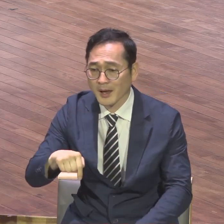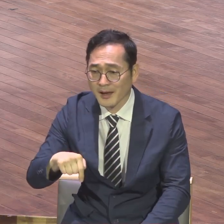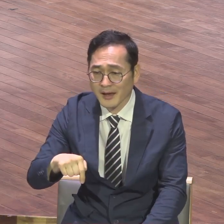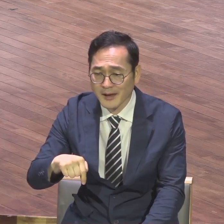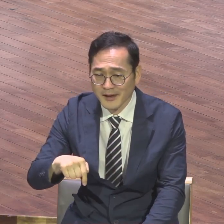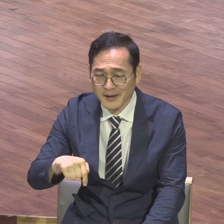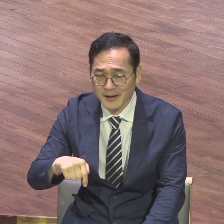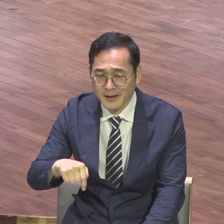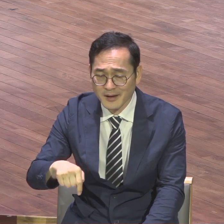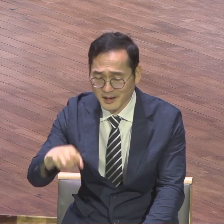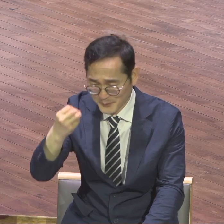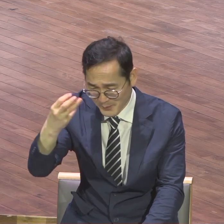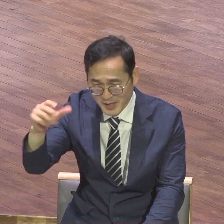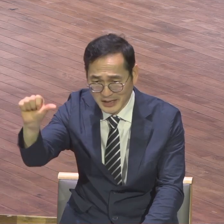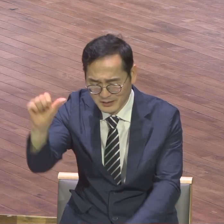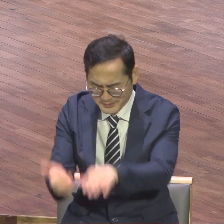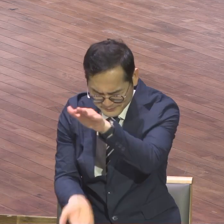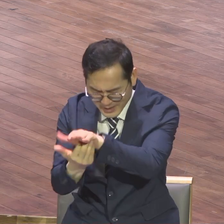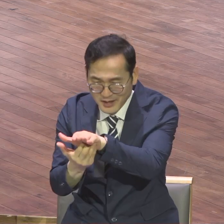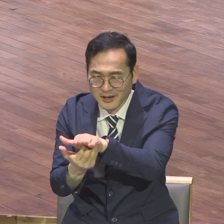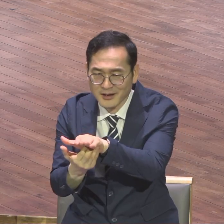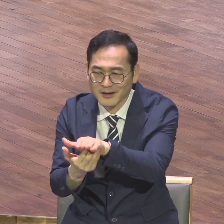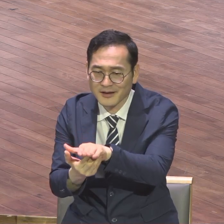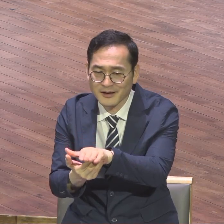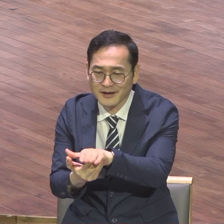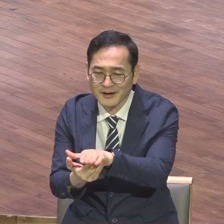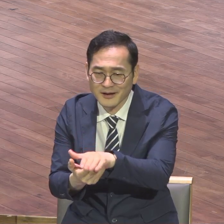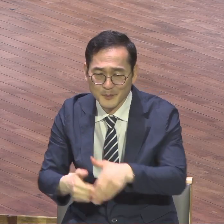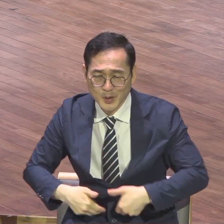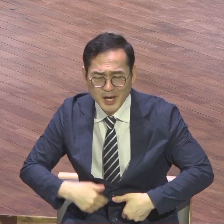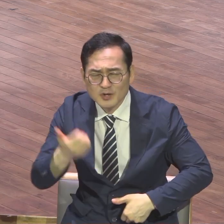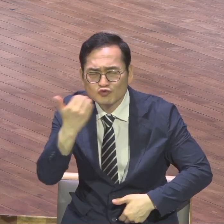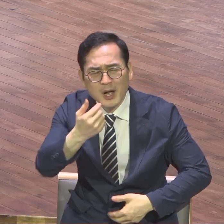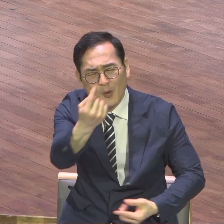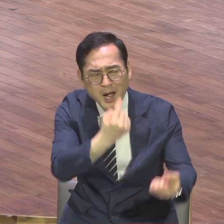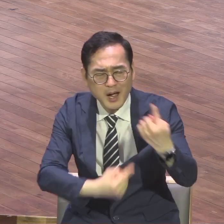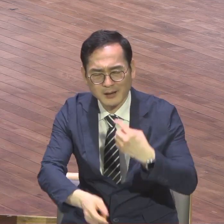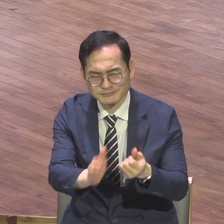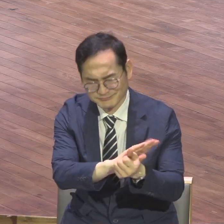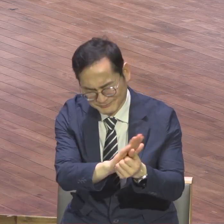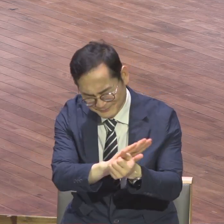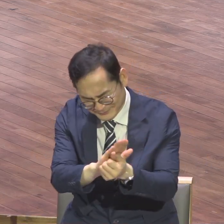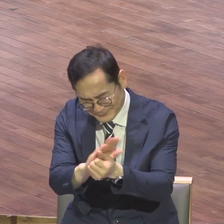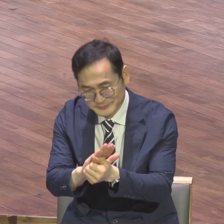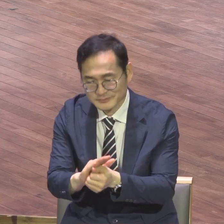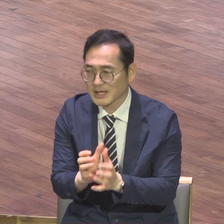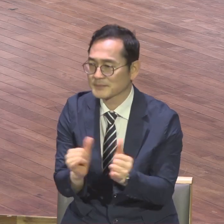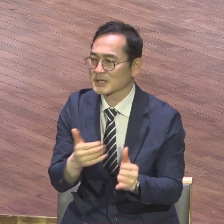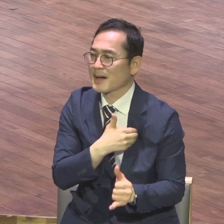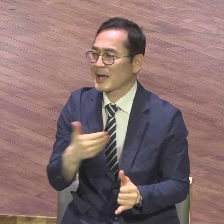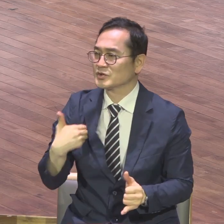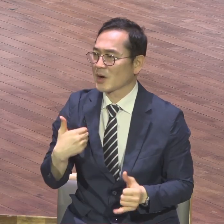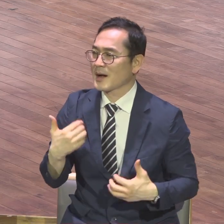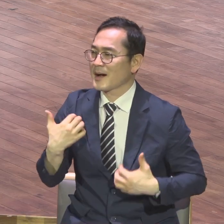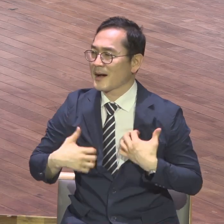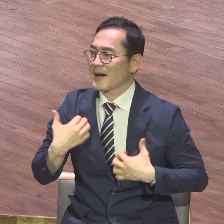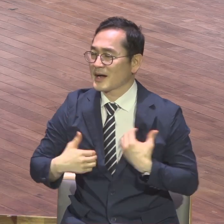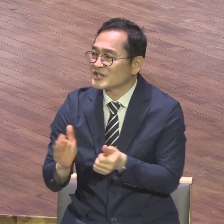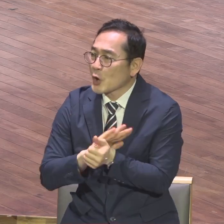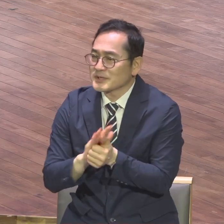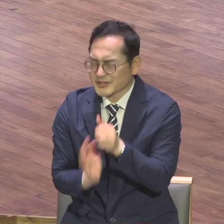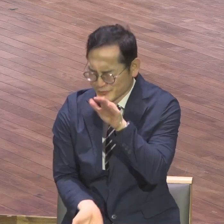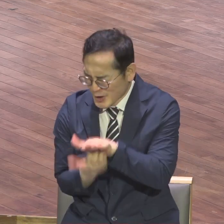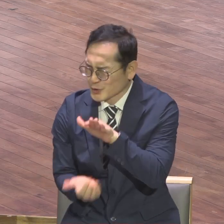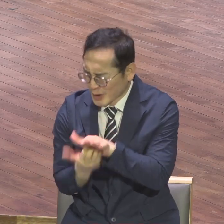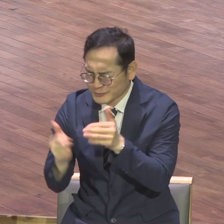애들부터 태양아부터 시작해서 전부 누가 와도 흡족해 만족할 수 있는 서비스를